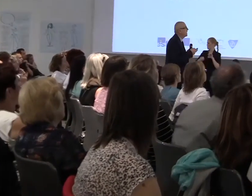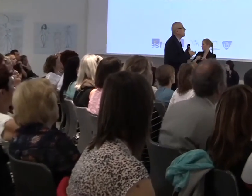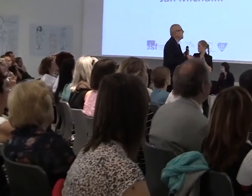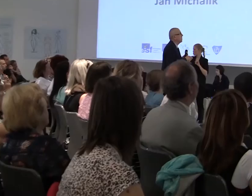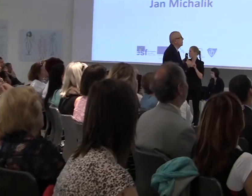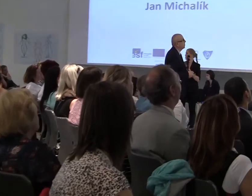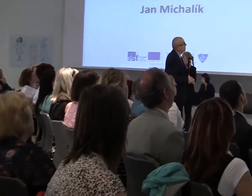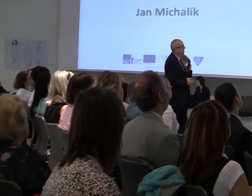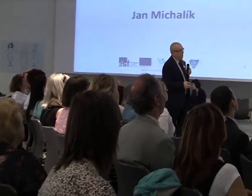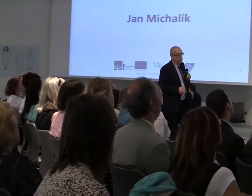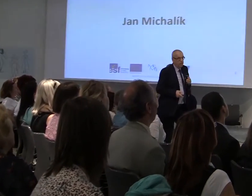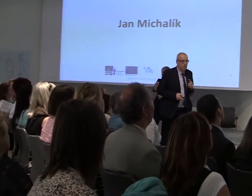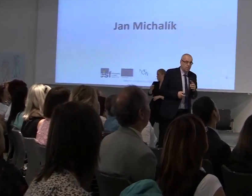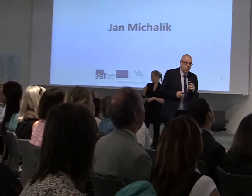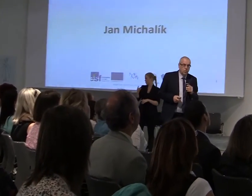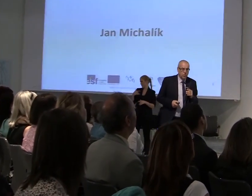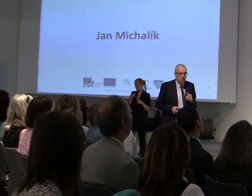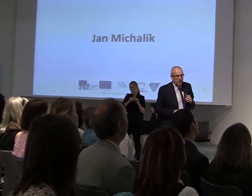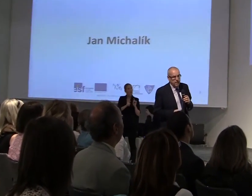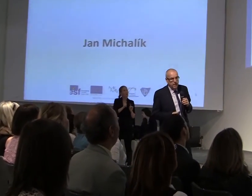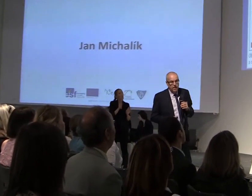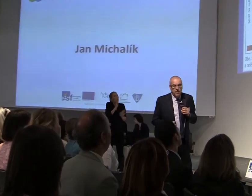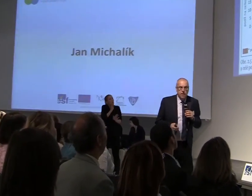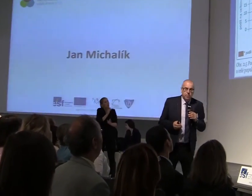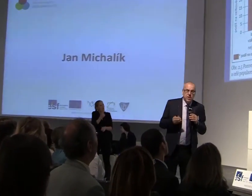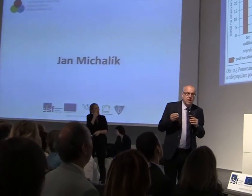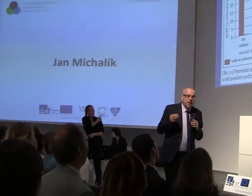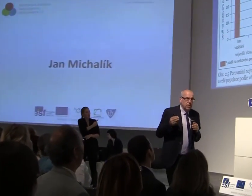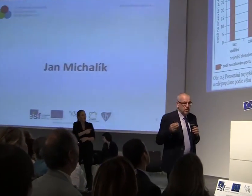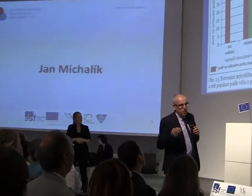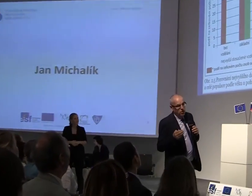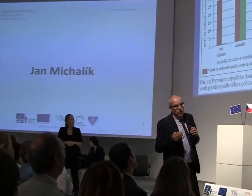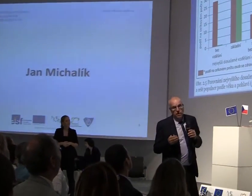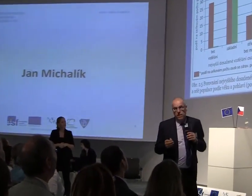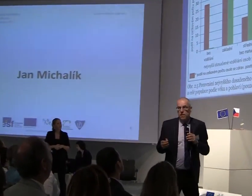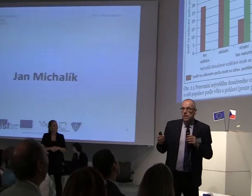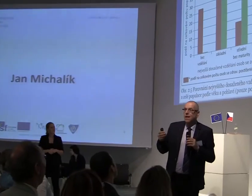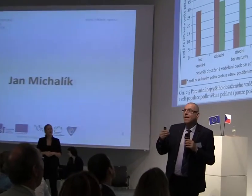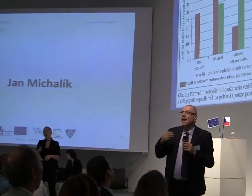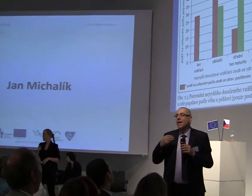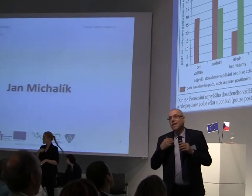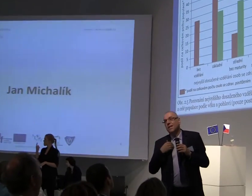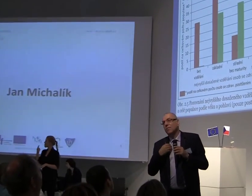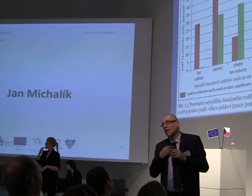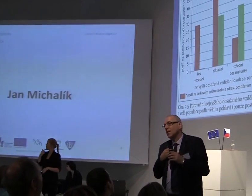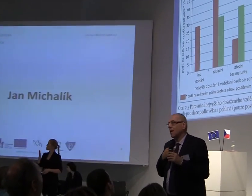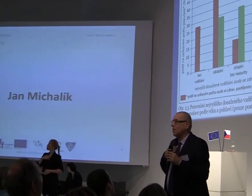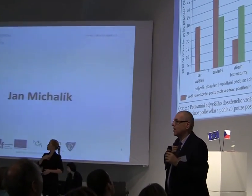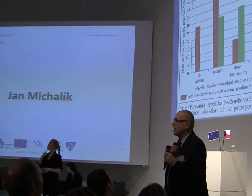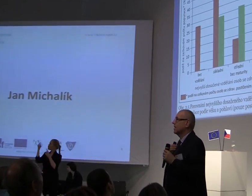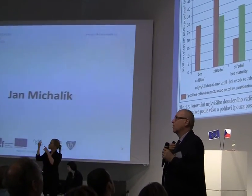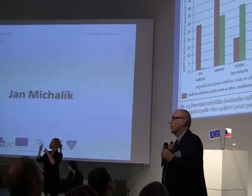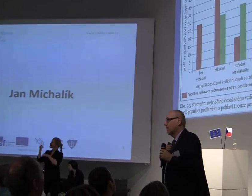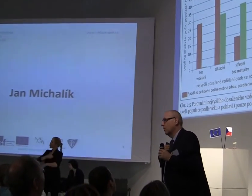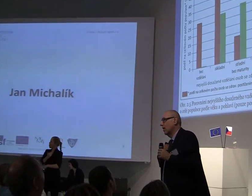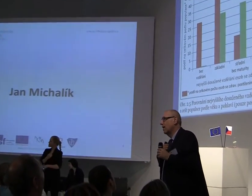lidí bez zdravotního postižení. Víc moc co dodávat není. My říkáme, že naše školství je kvalitní. Já nejsem ten, který má